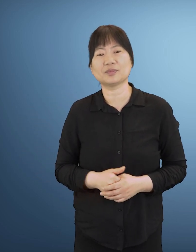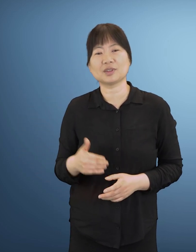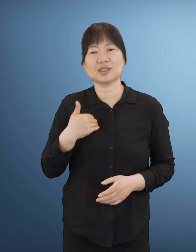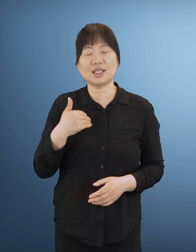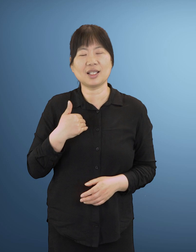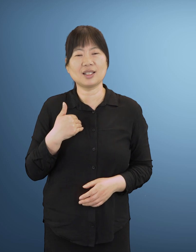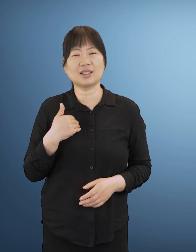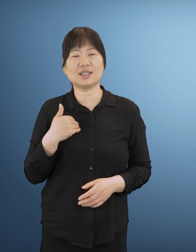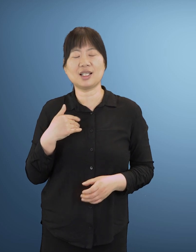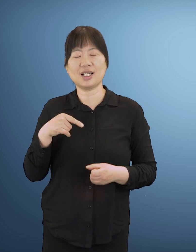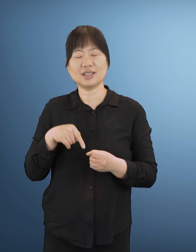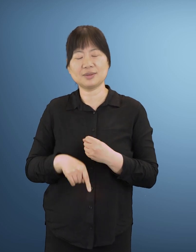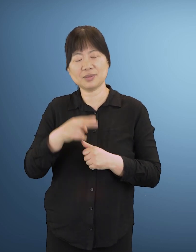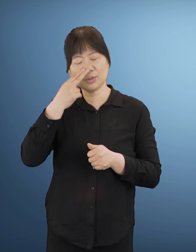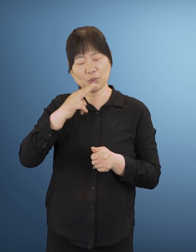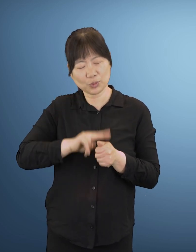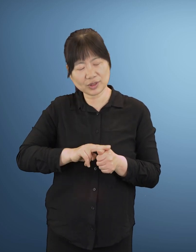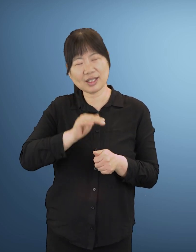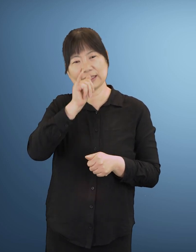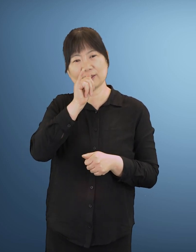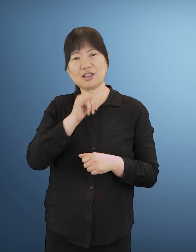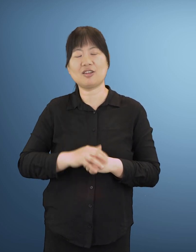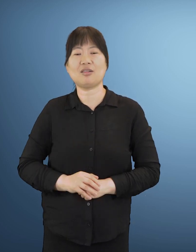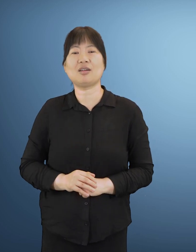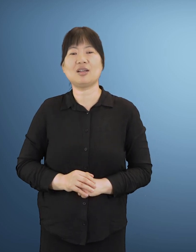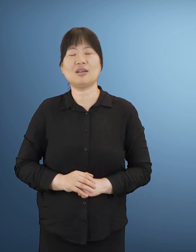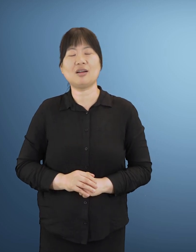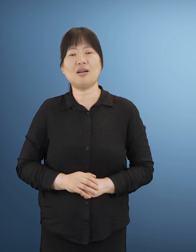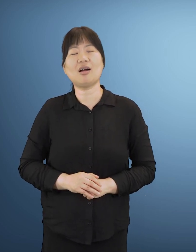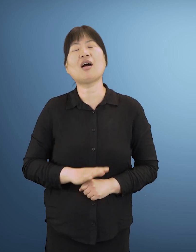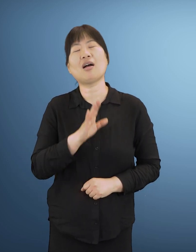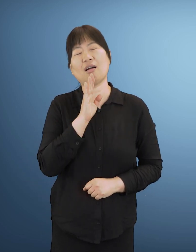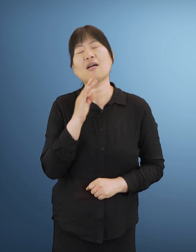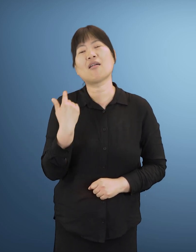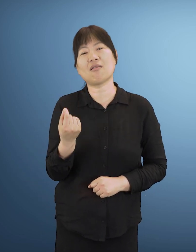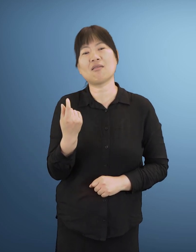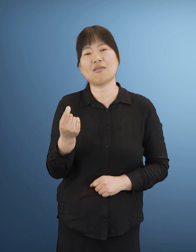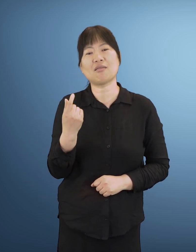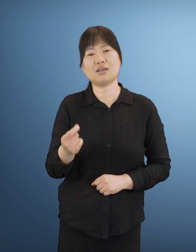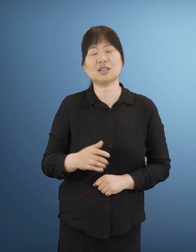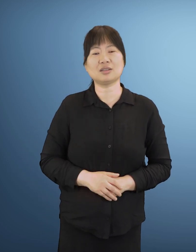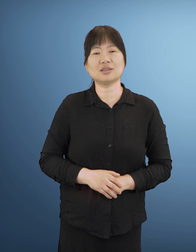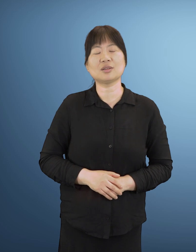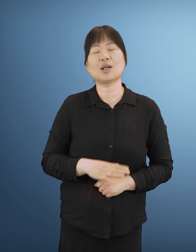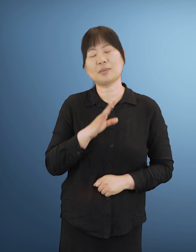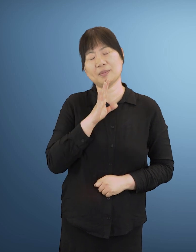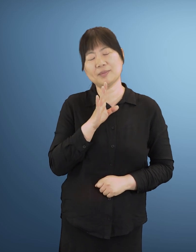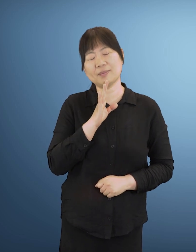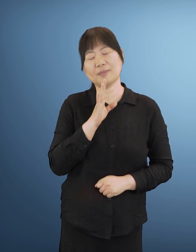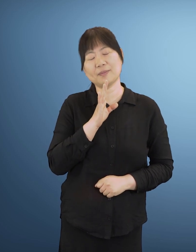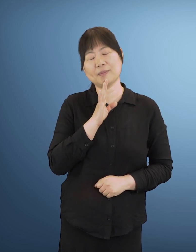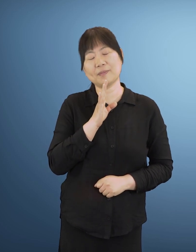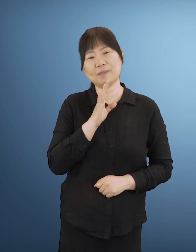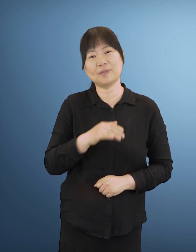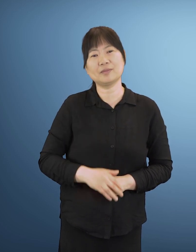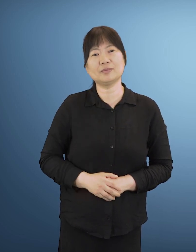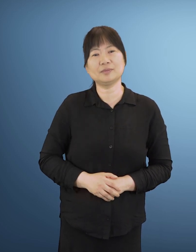제가 깊이 도전을 받았어요, 사실은. 그럴 수 있구나. 그럴 수 있구나.